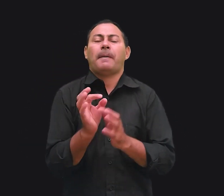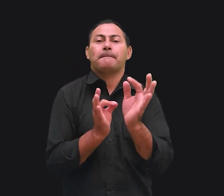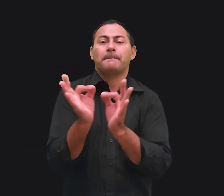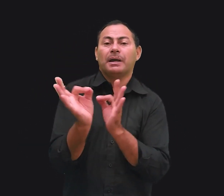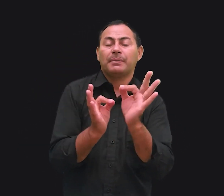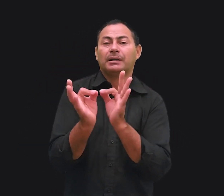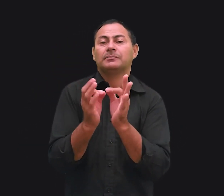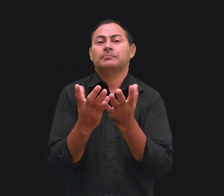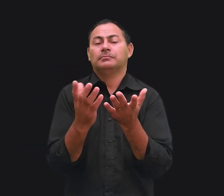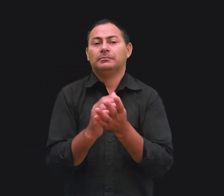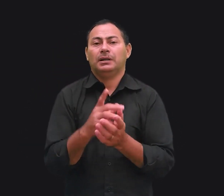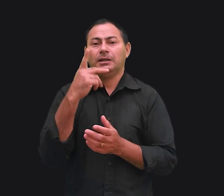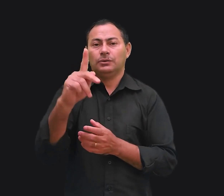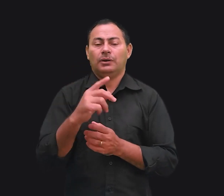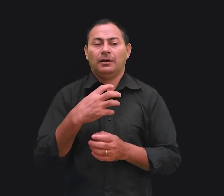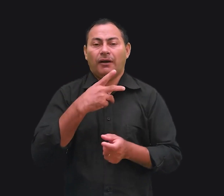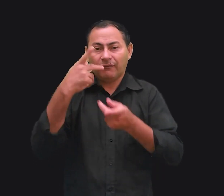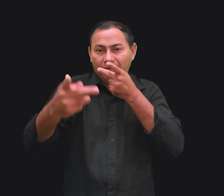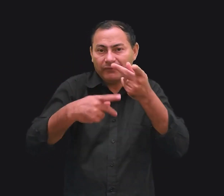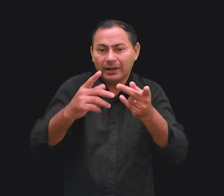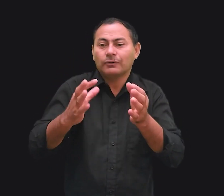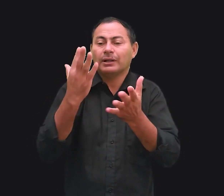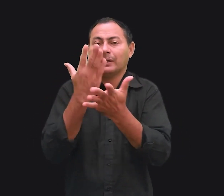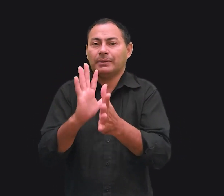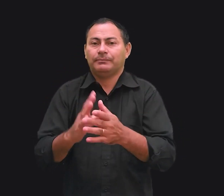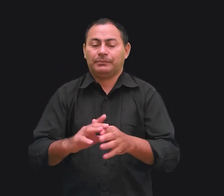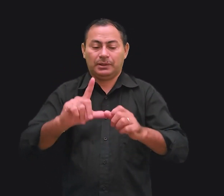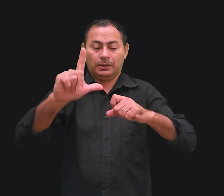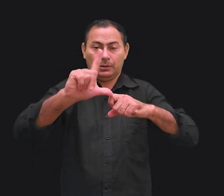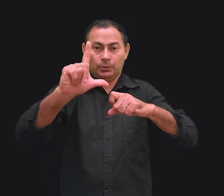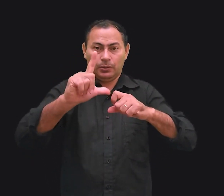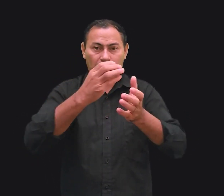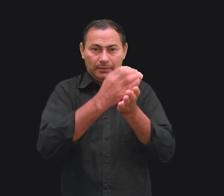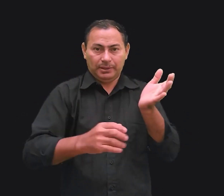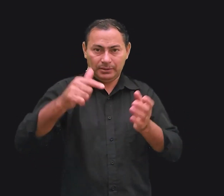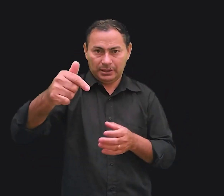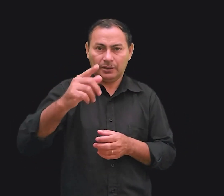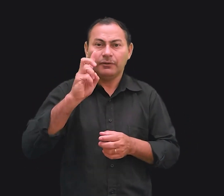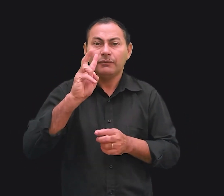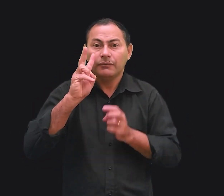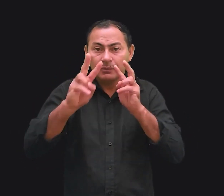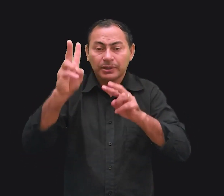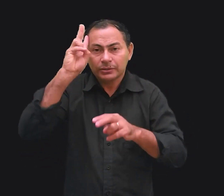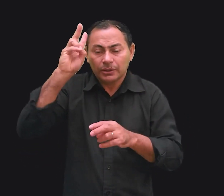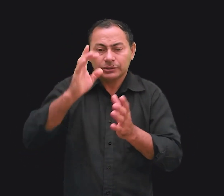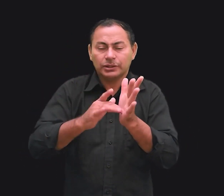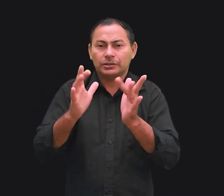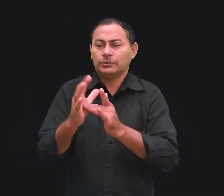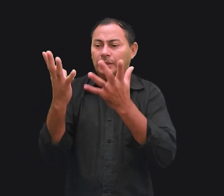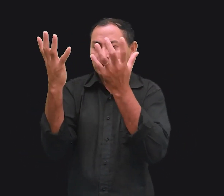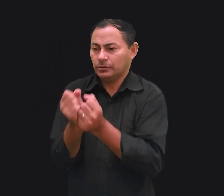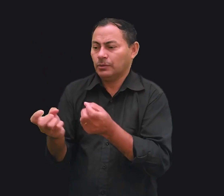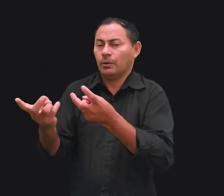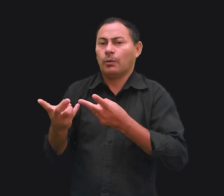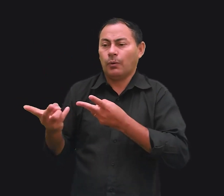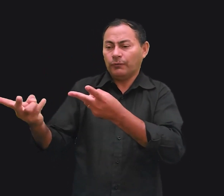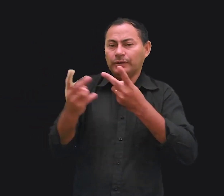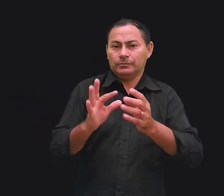só preparando a sua fala? Em Lucas, capítulo 7, lemos a história de quando Jesus aceitou o convite de um